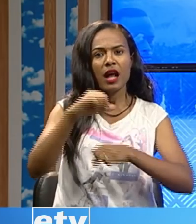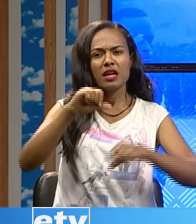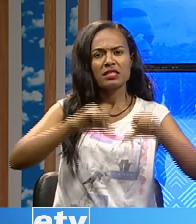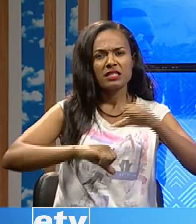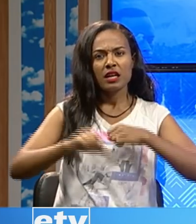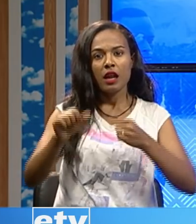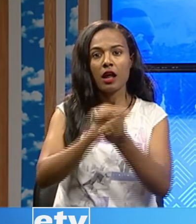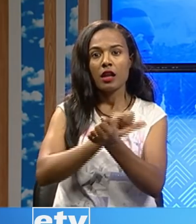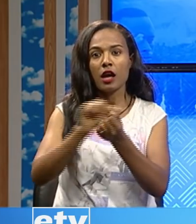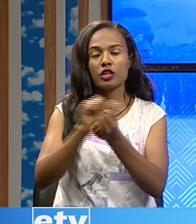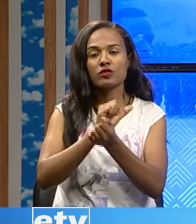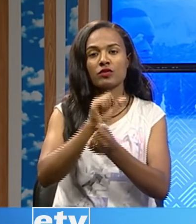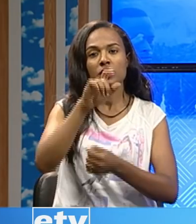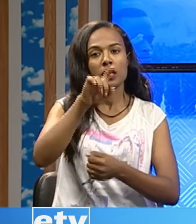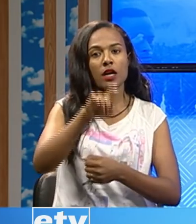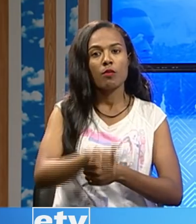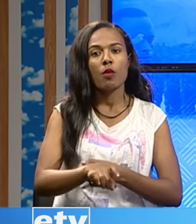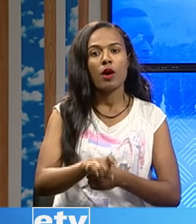ሊያከት ይገባዋል።